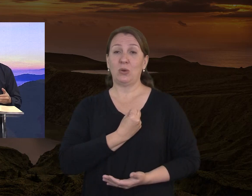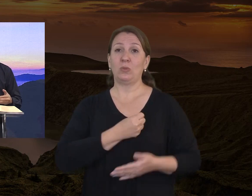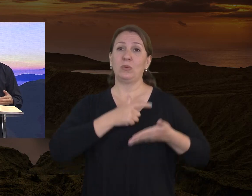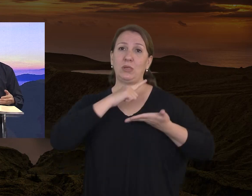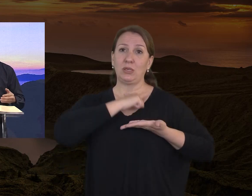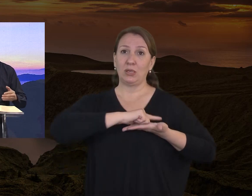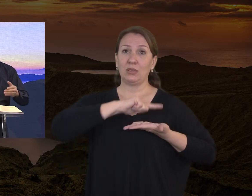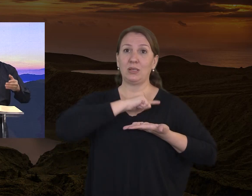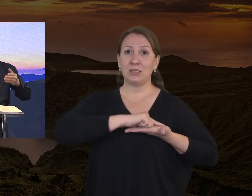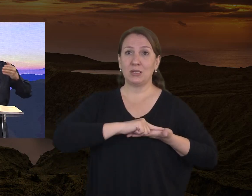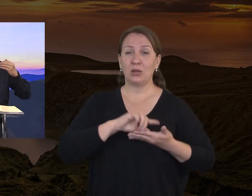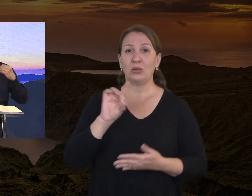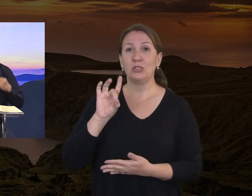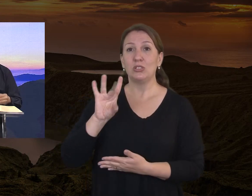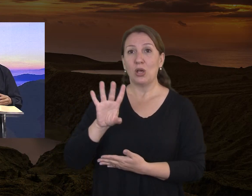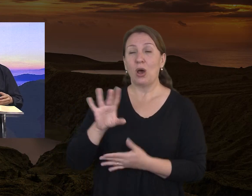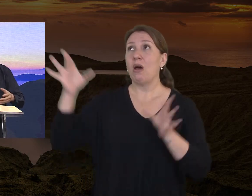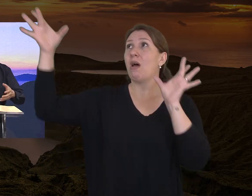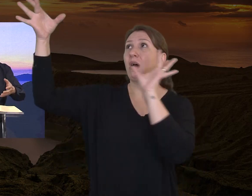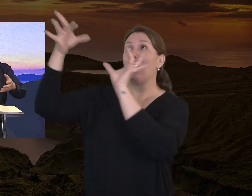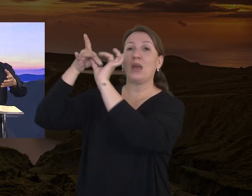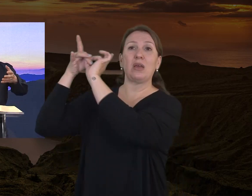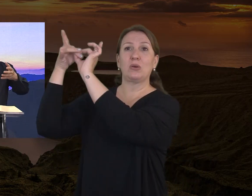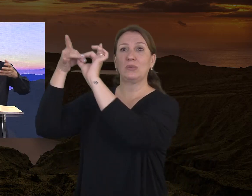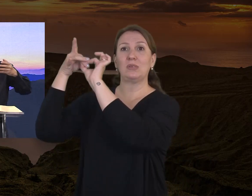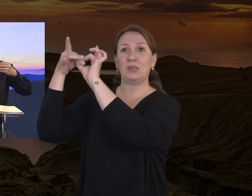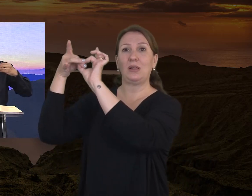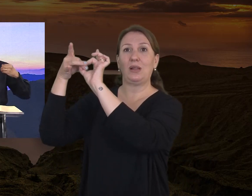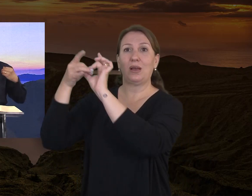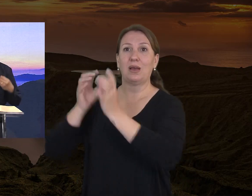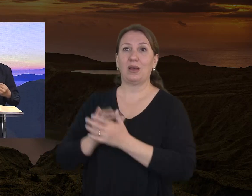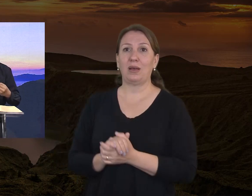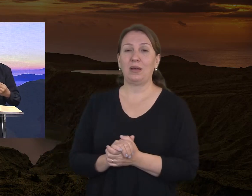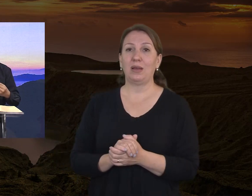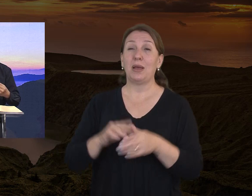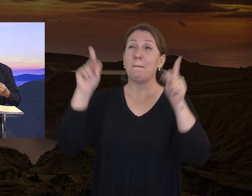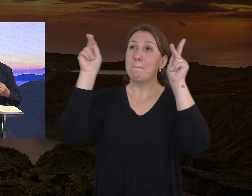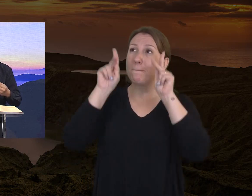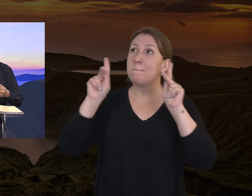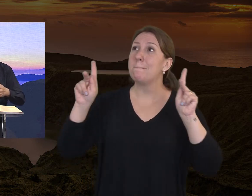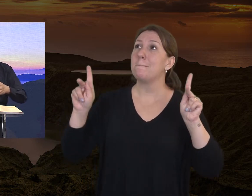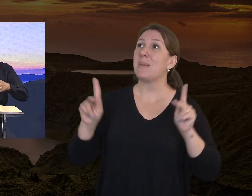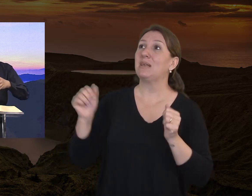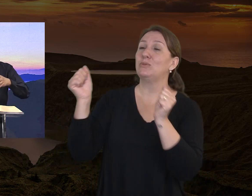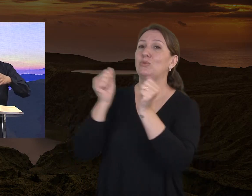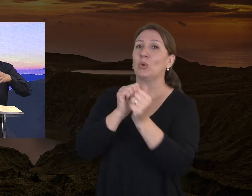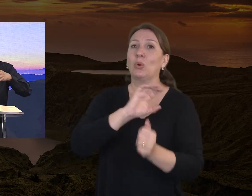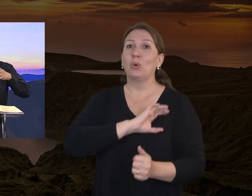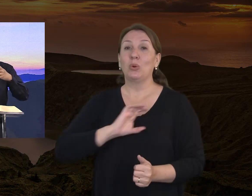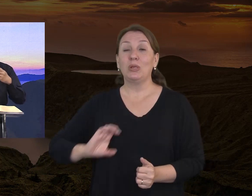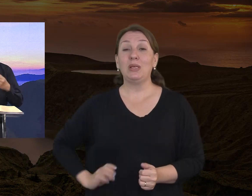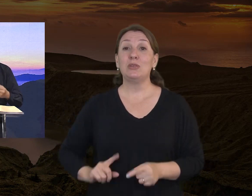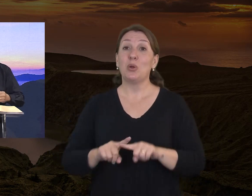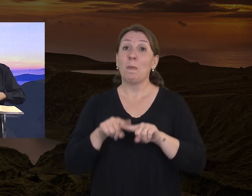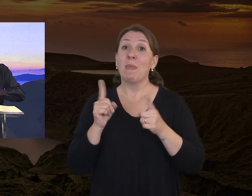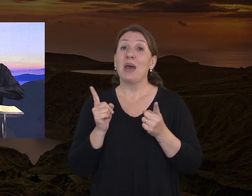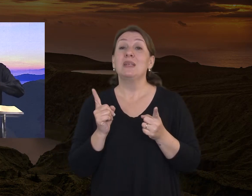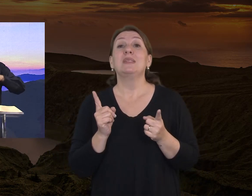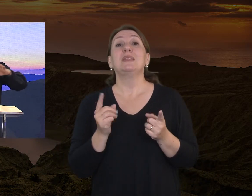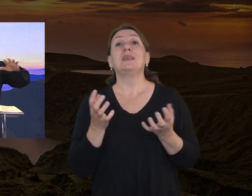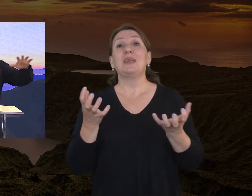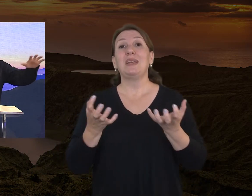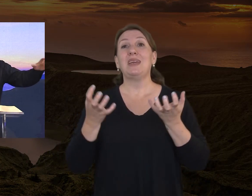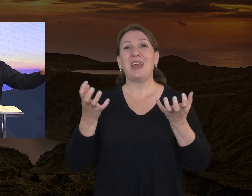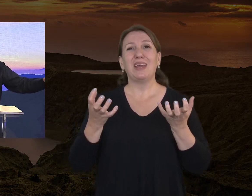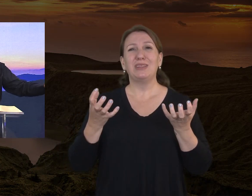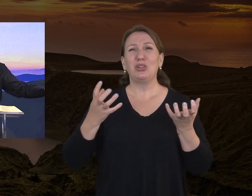redimir o homem, para reconciliar o homem, para o homem ter paz com Cristo, mas ele quer redimir